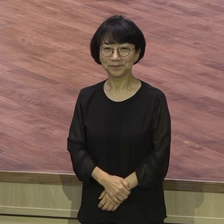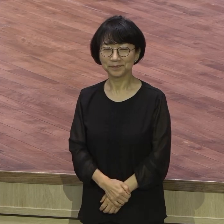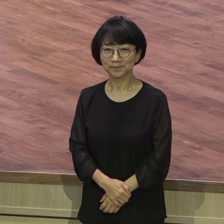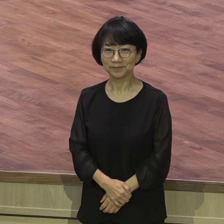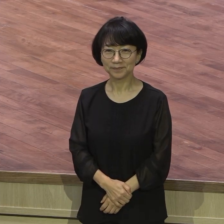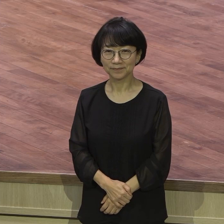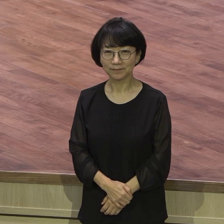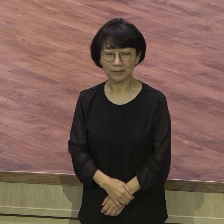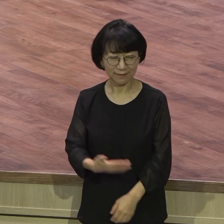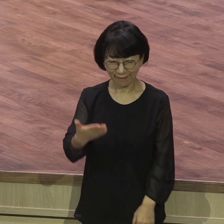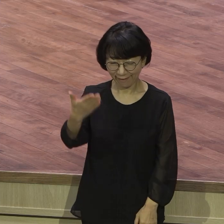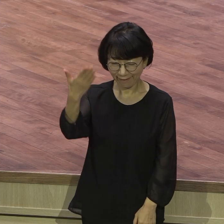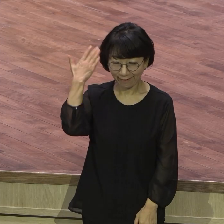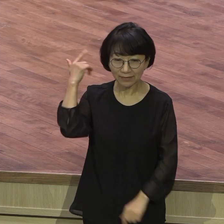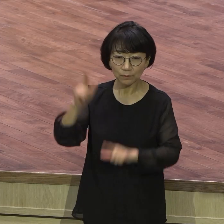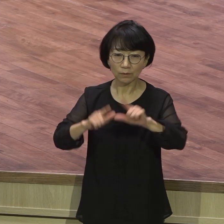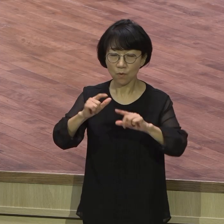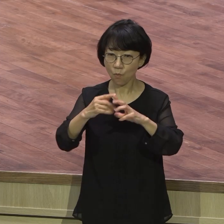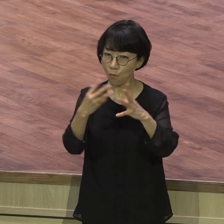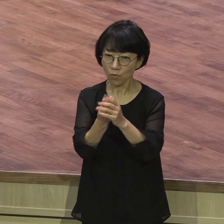완전히 바뀌었어요